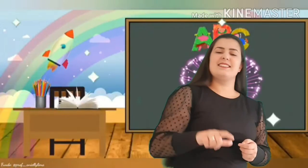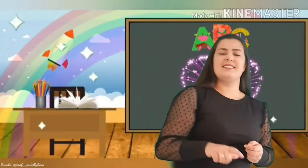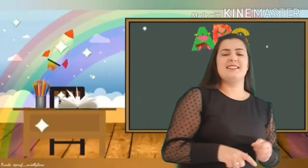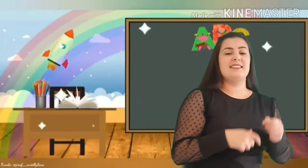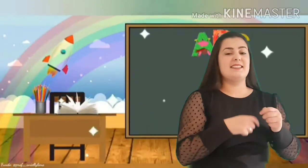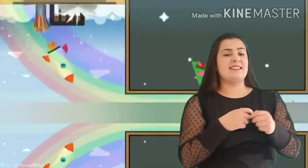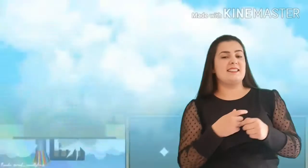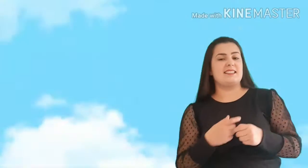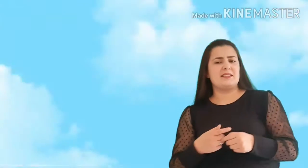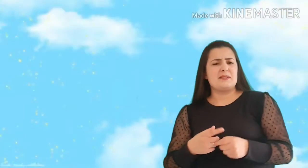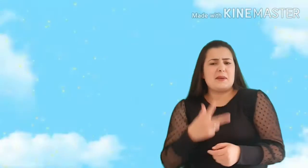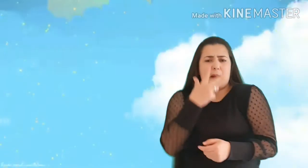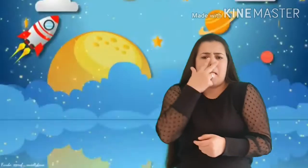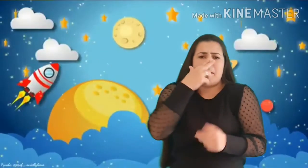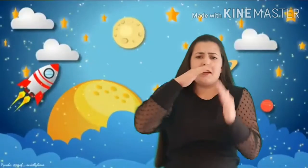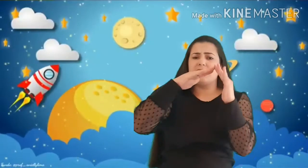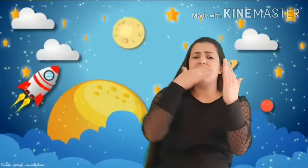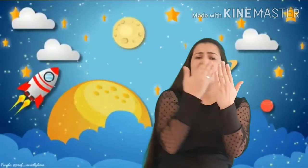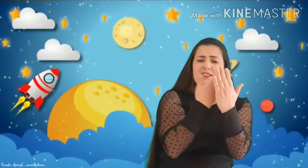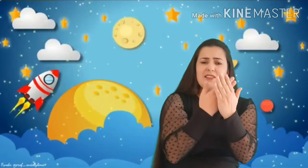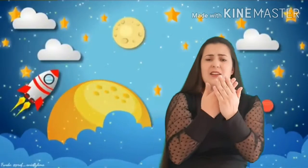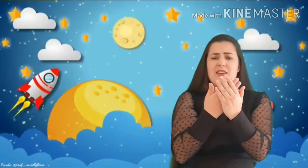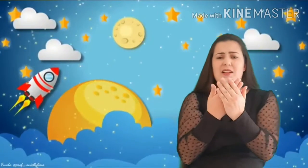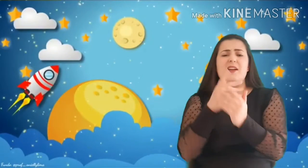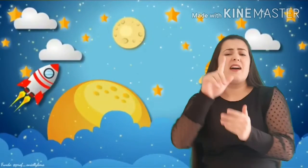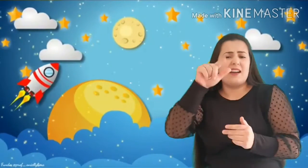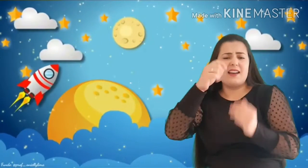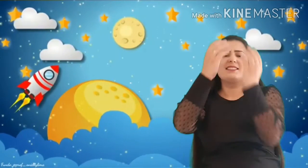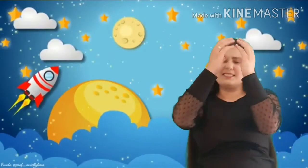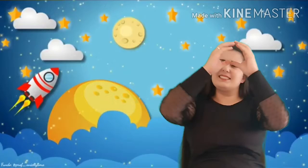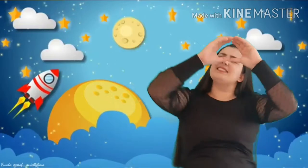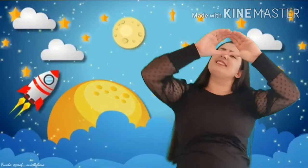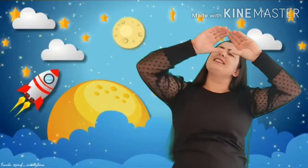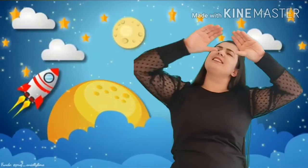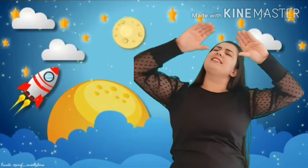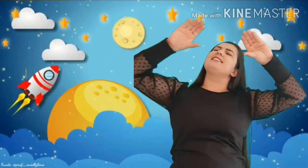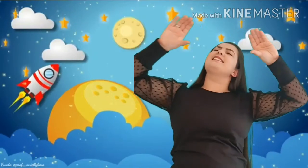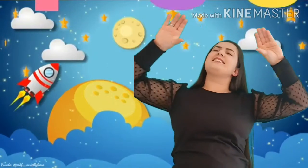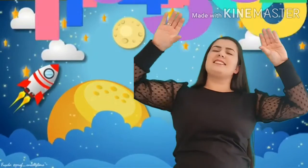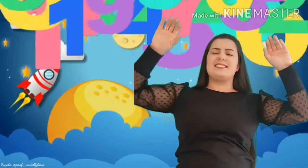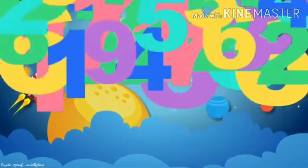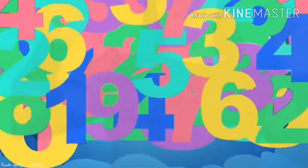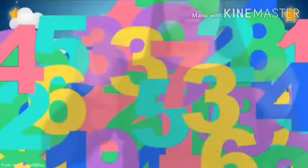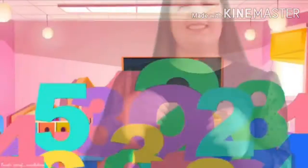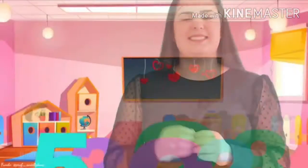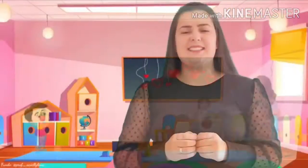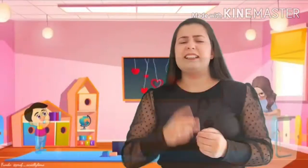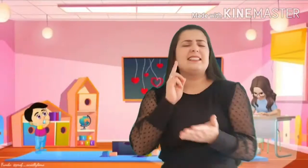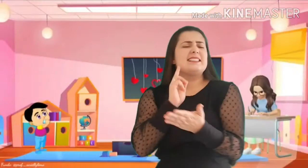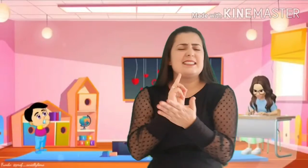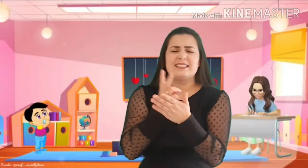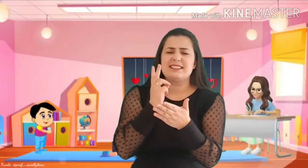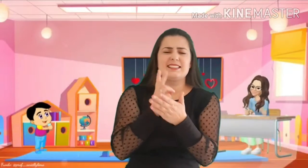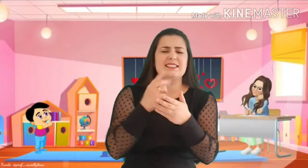Faz escola até parecer um pedacinho do céu. Toda vez que